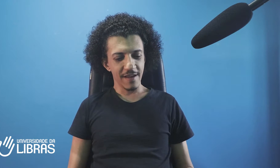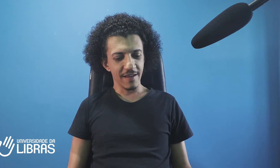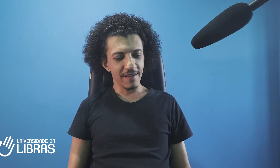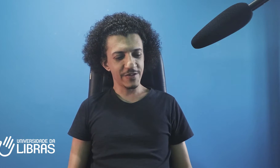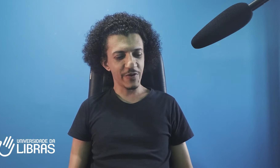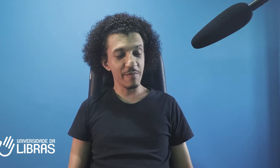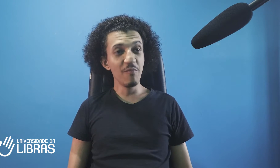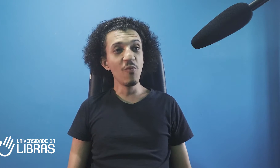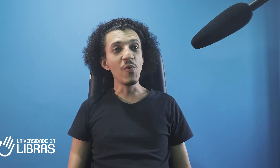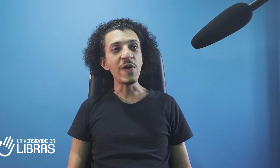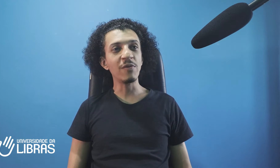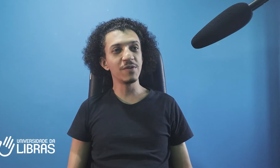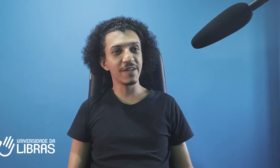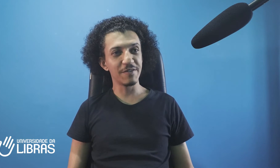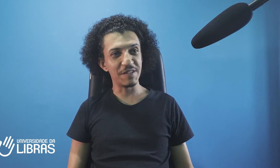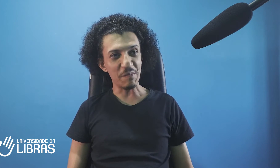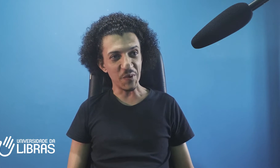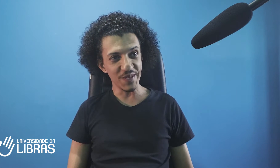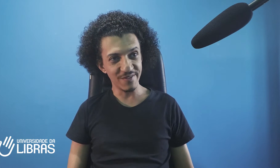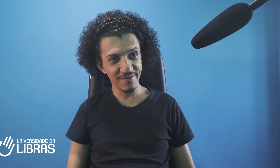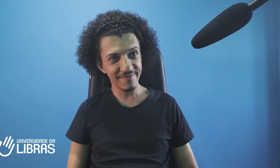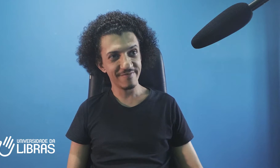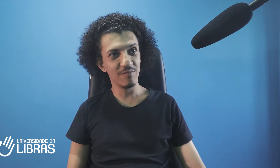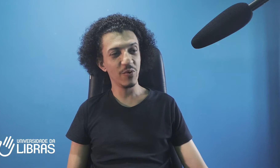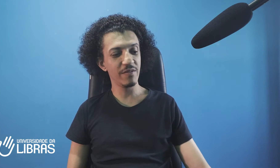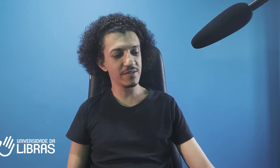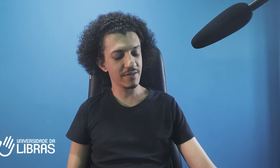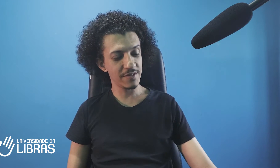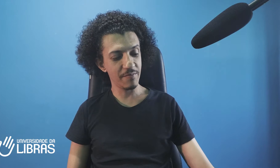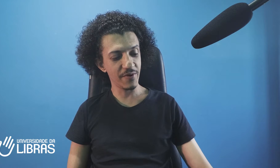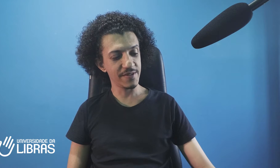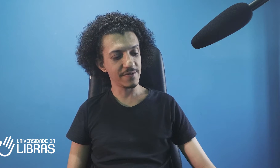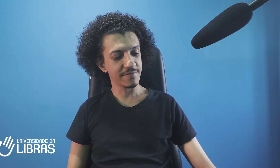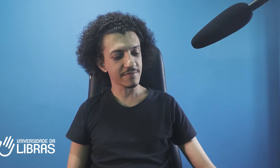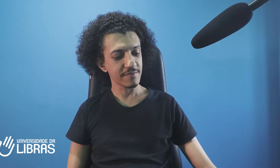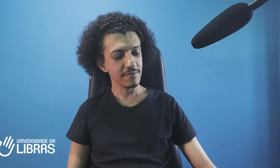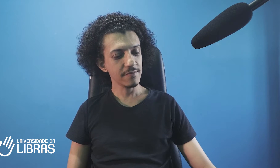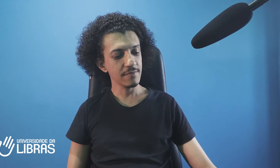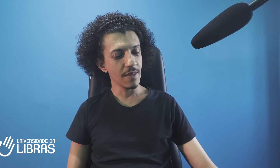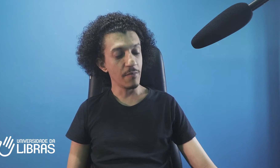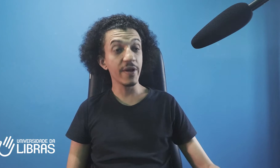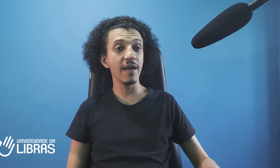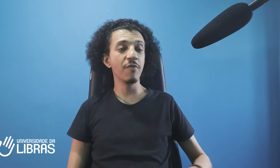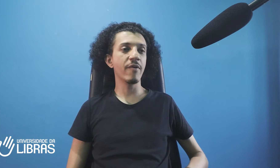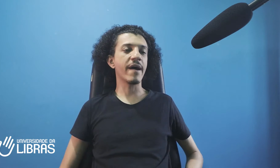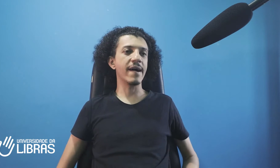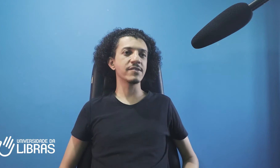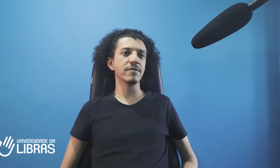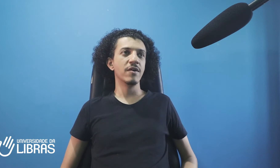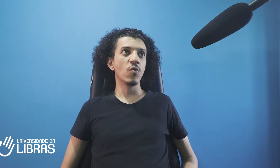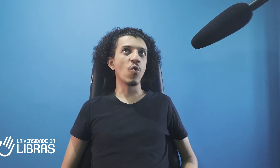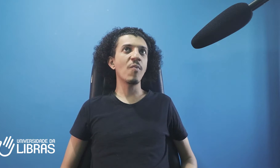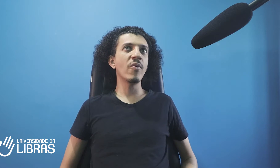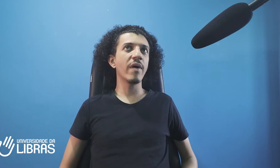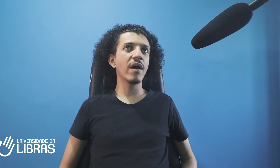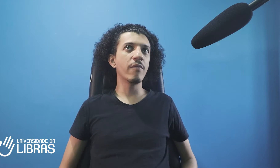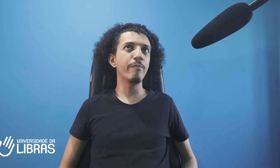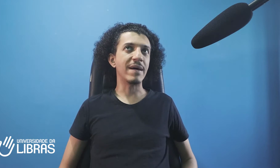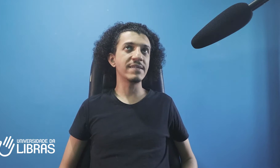isso foi muitos anos depois muitos anos depois porque no meu caso como eu